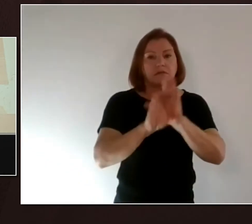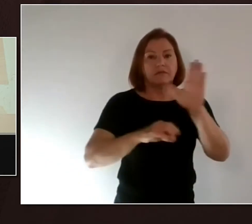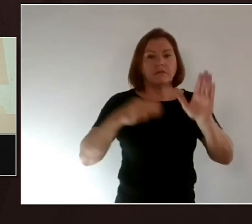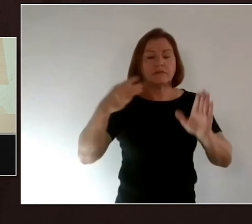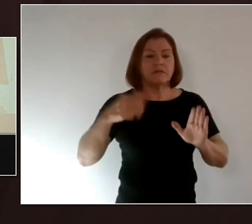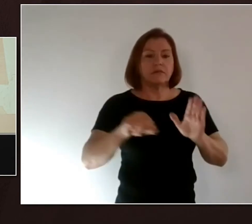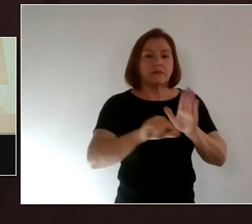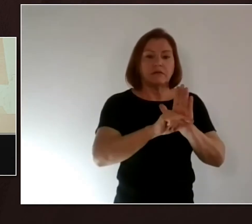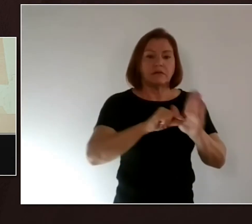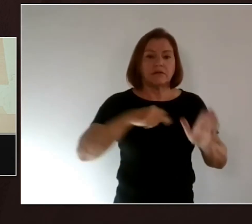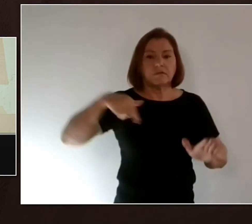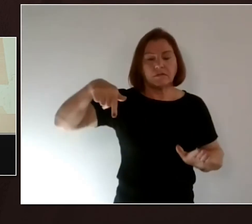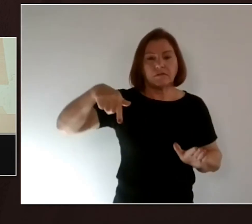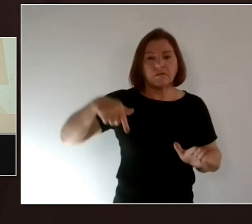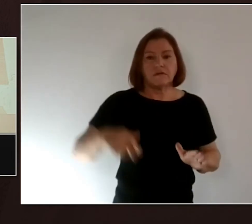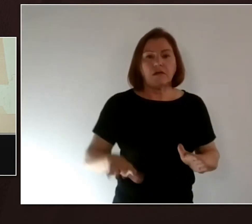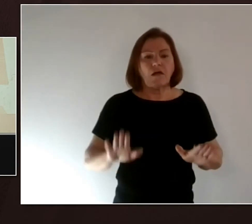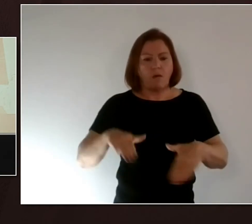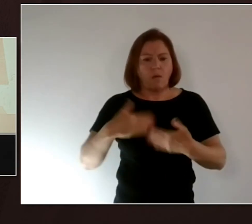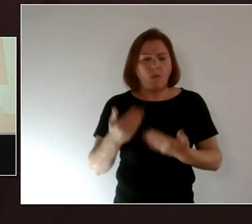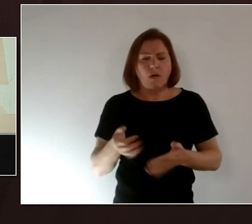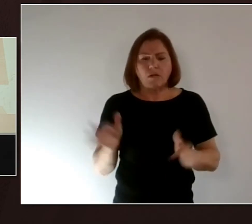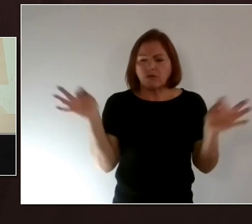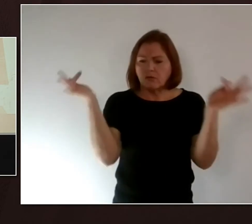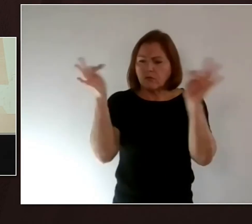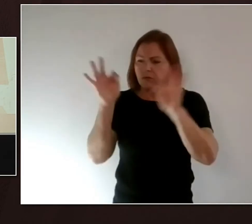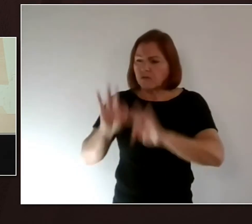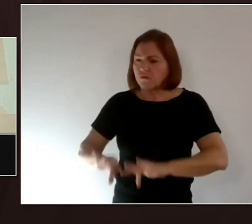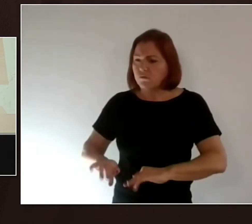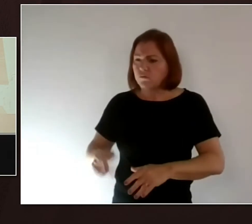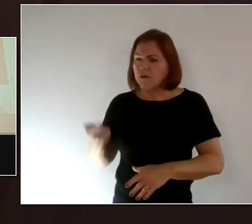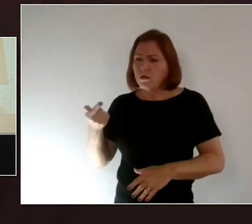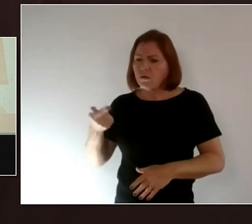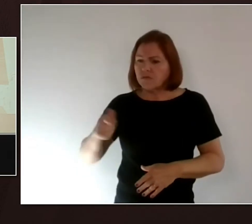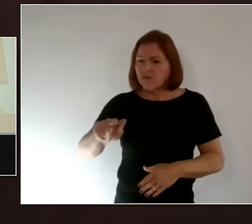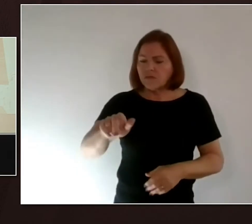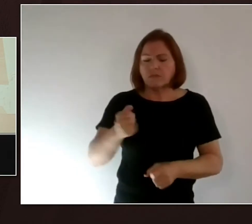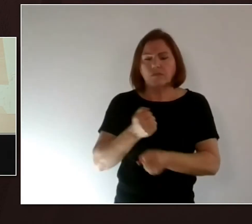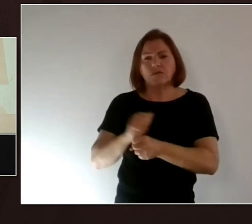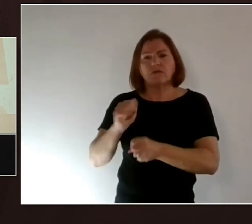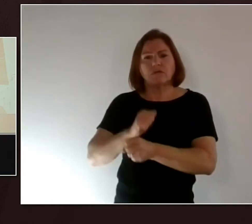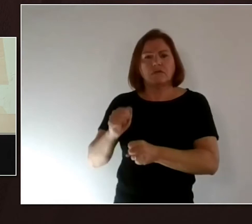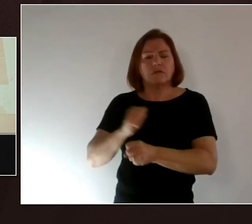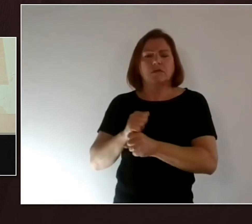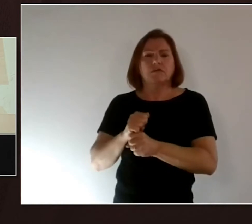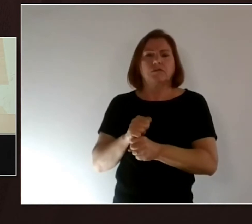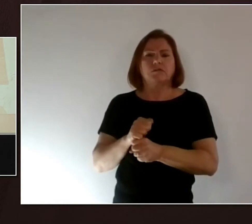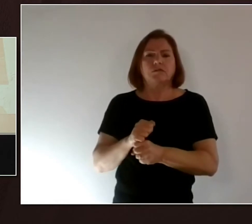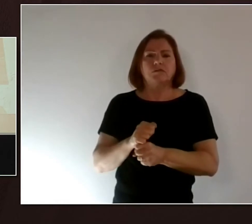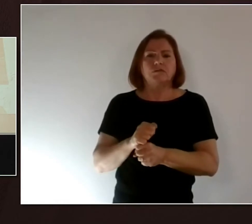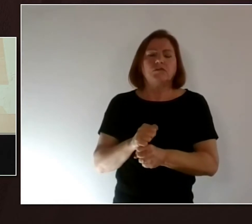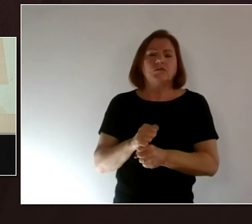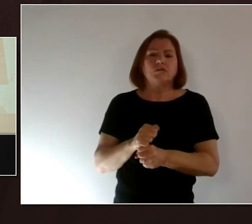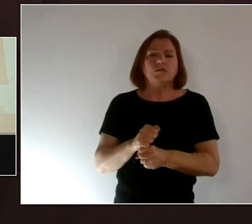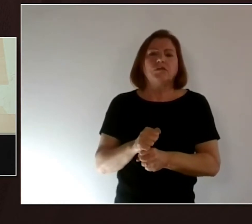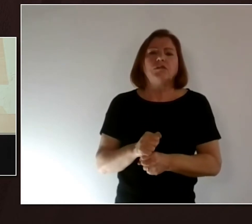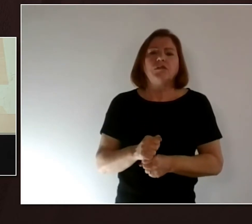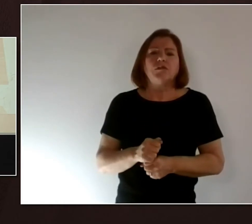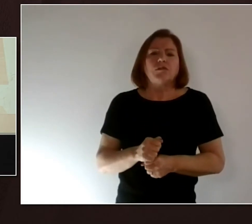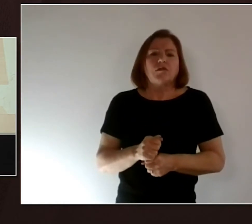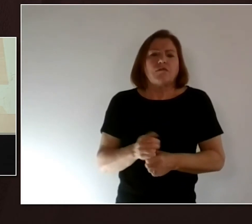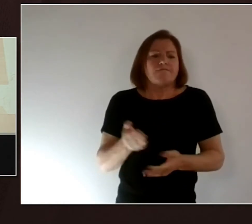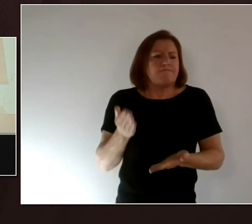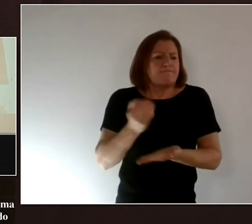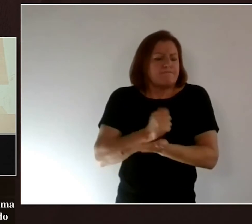no final do milênio, o velho céu e velha terra passarão. Tá? Versículo